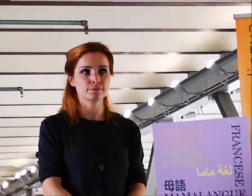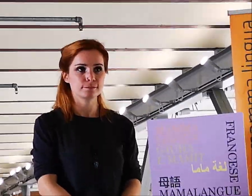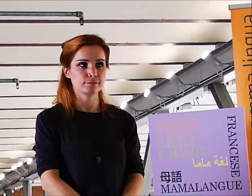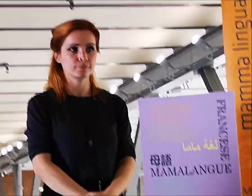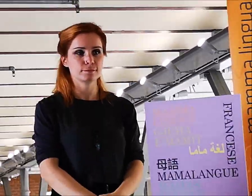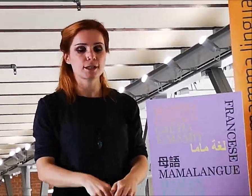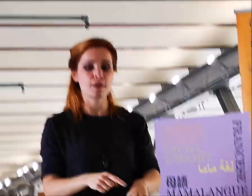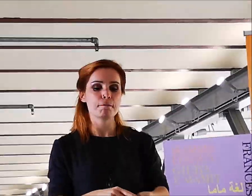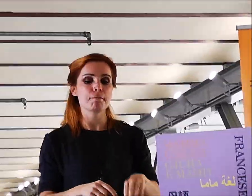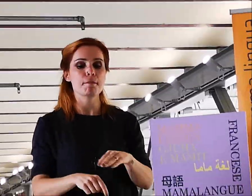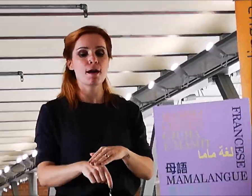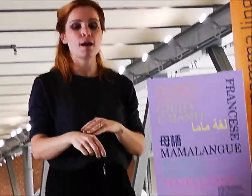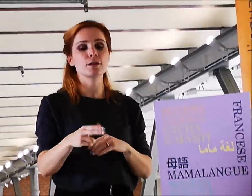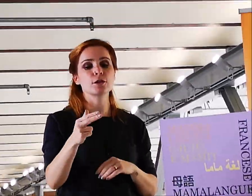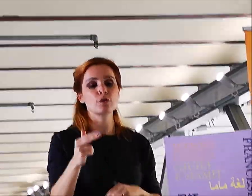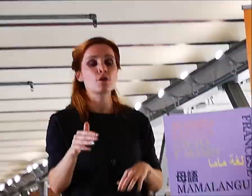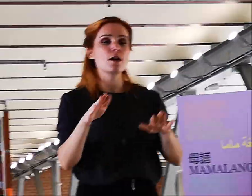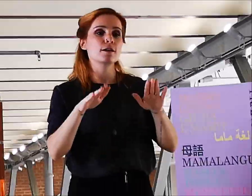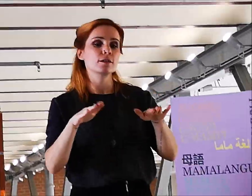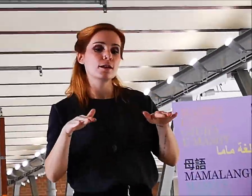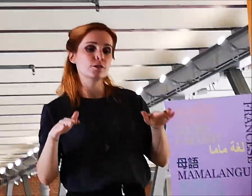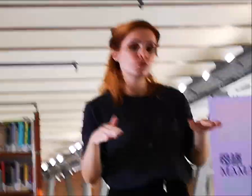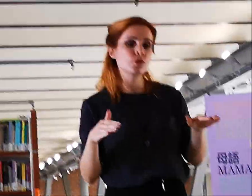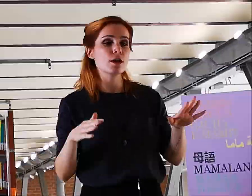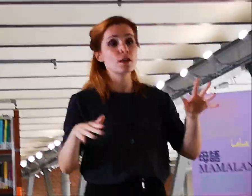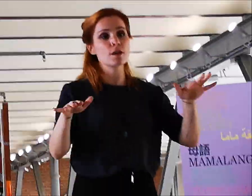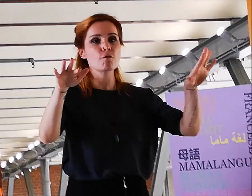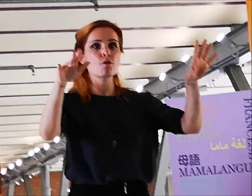Le sue mani colorate e leggere disegnano buchi.